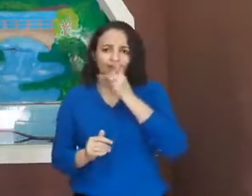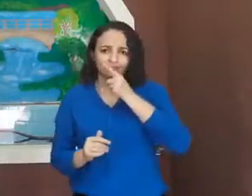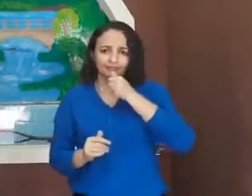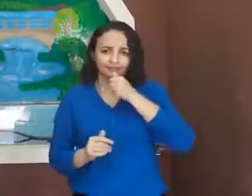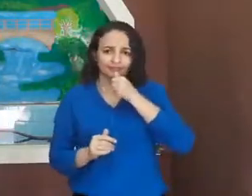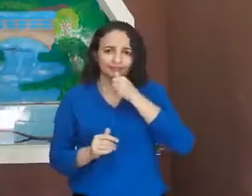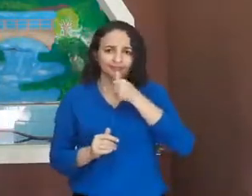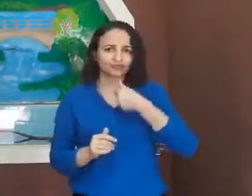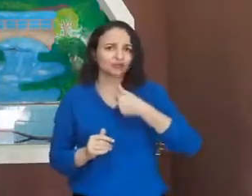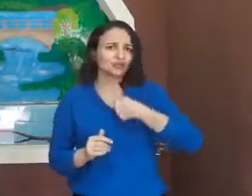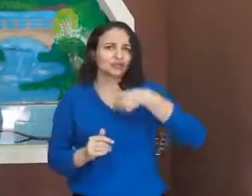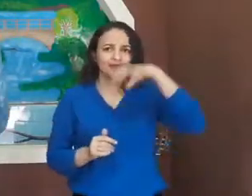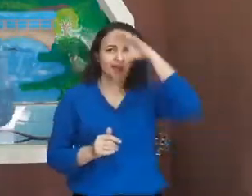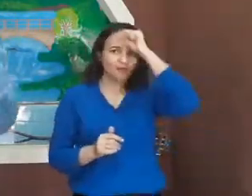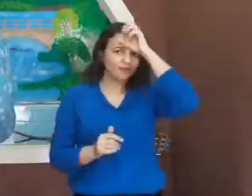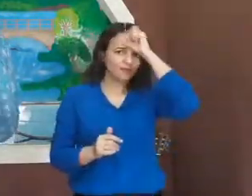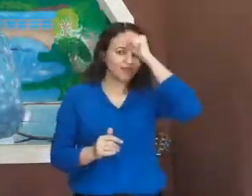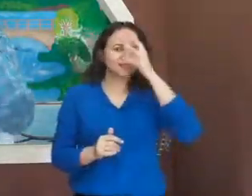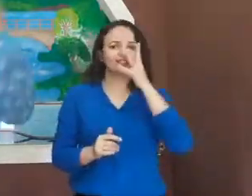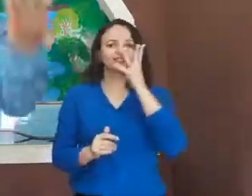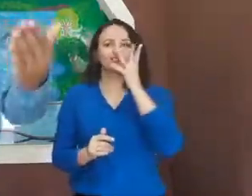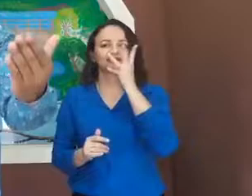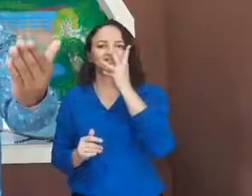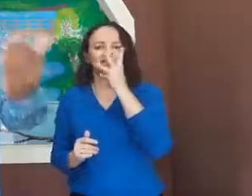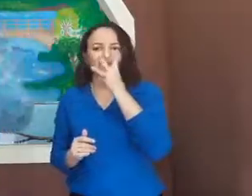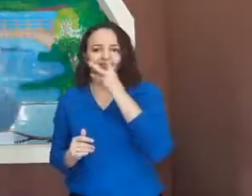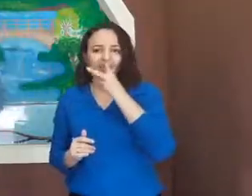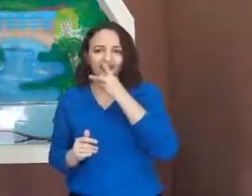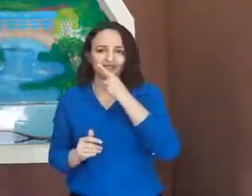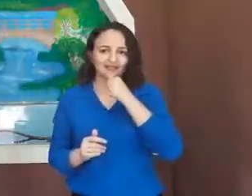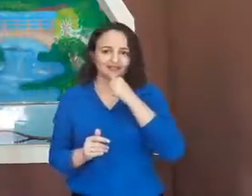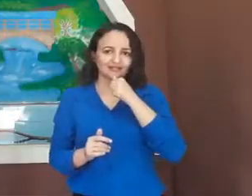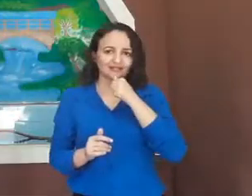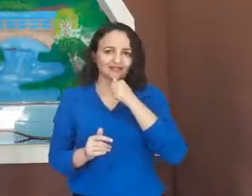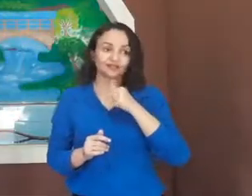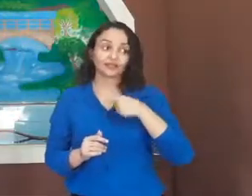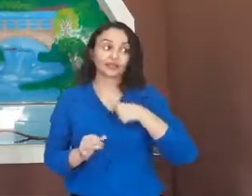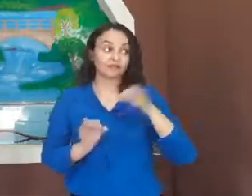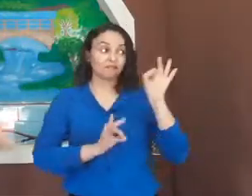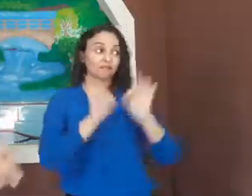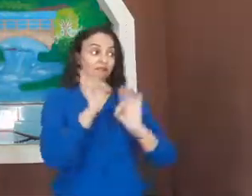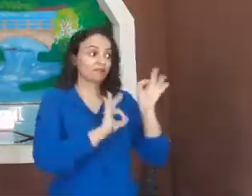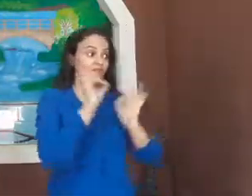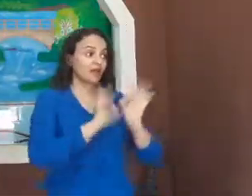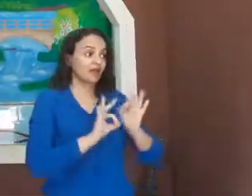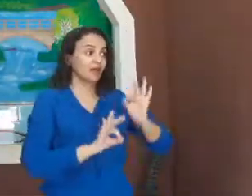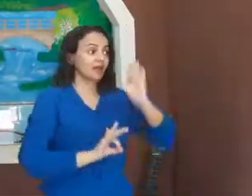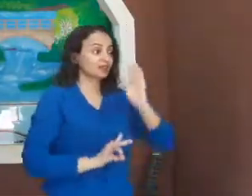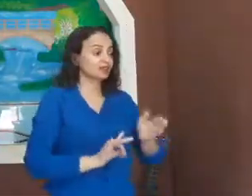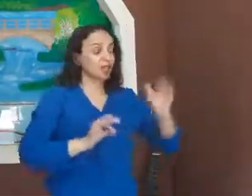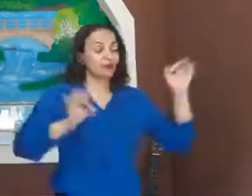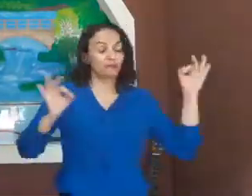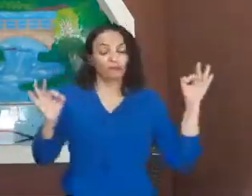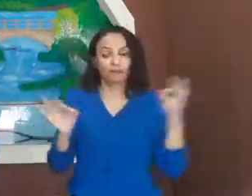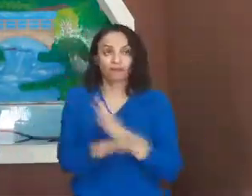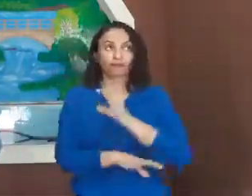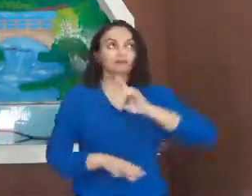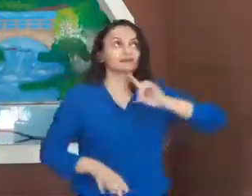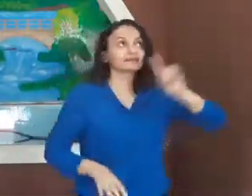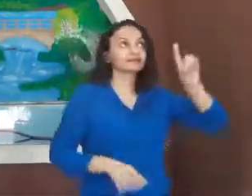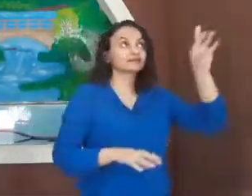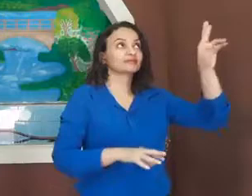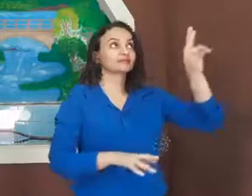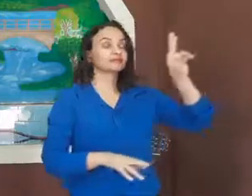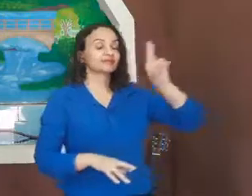Você perdeu esse tempo que Deus podia estar preparando de você já para receber algo. Ore, então a primeira coisa, ore ao Senhor.